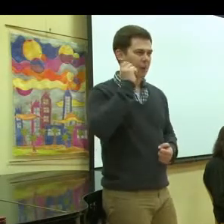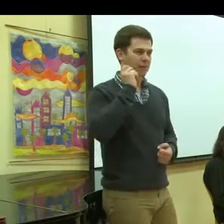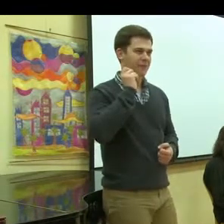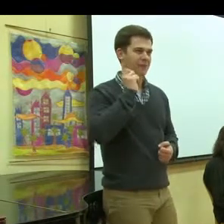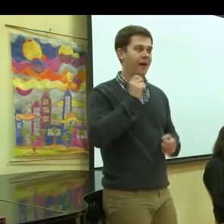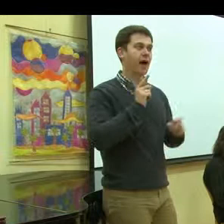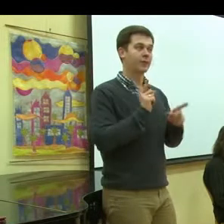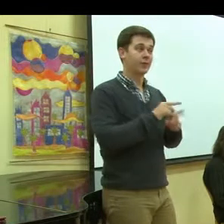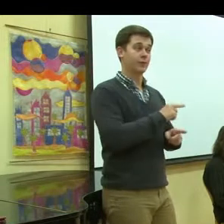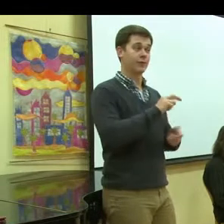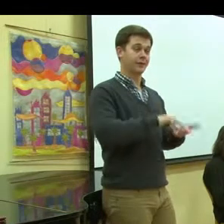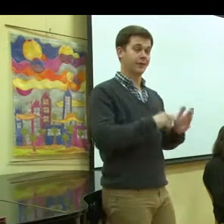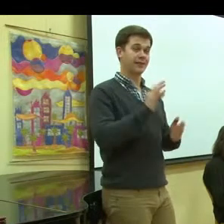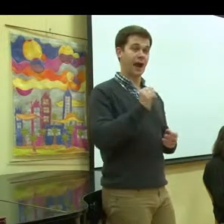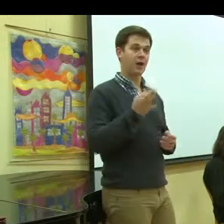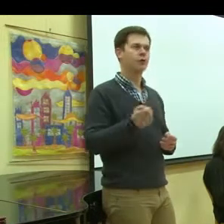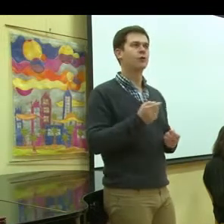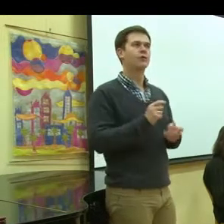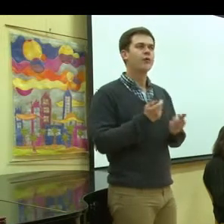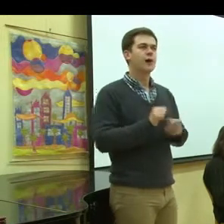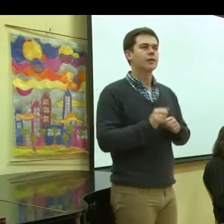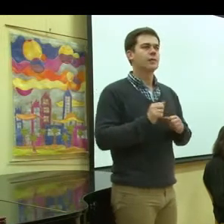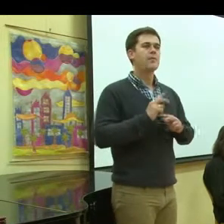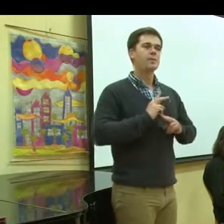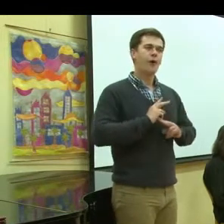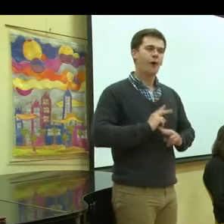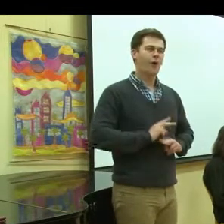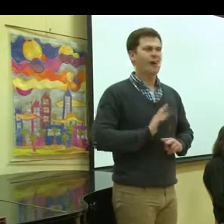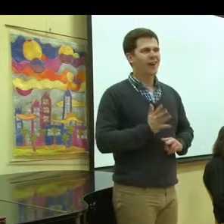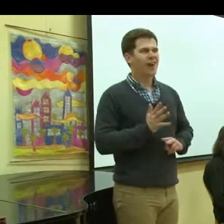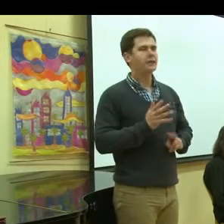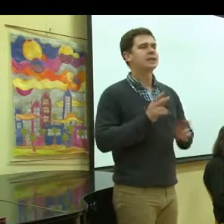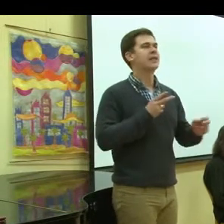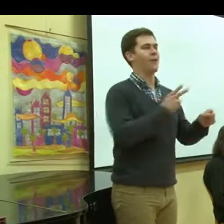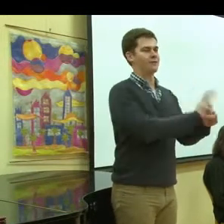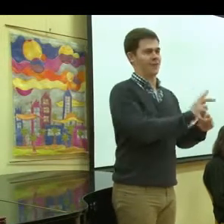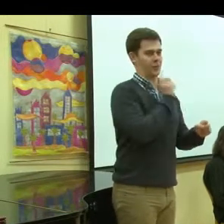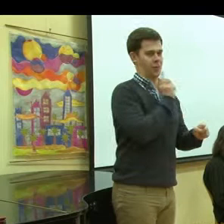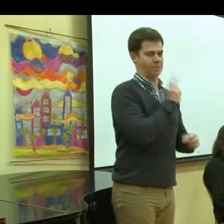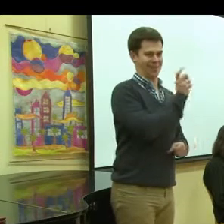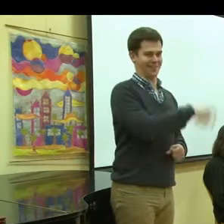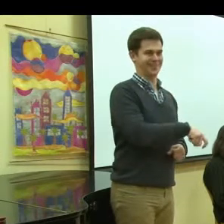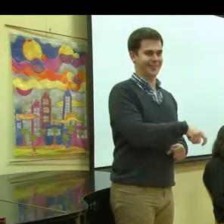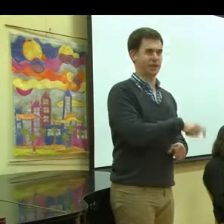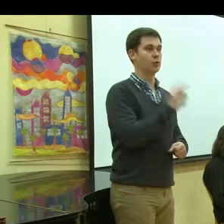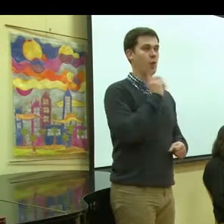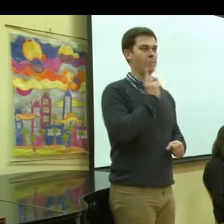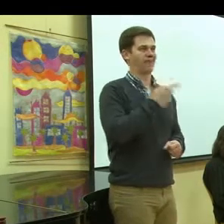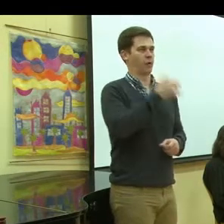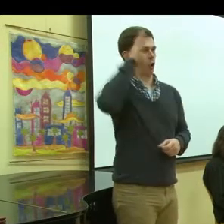też uczy, może nie pokory, tak, ale takiego właśnie zaufania partnerowi i oddania się w jego ręce, że on wie tak naprawdę,